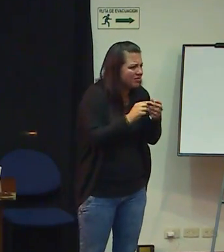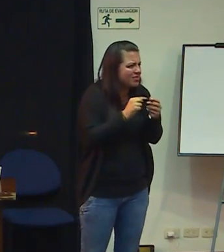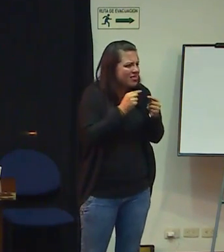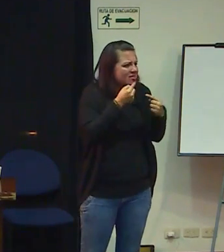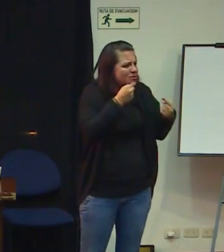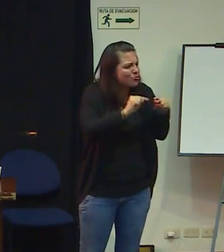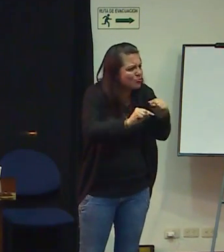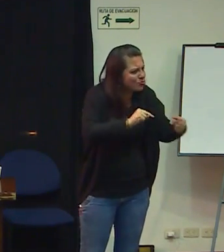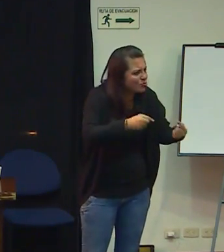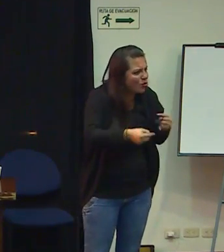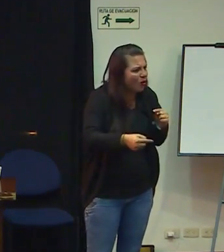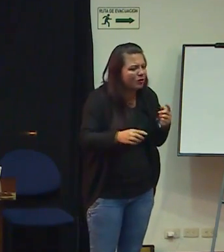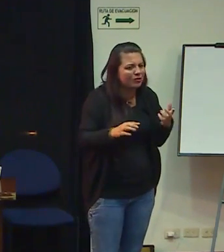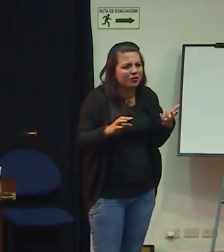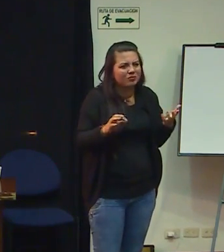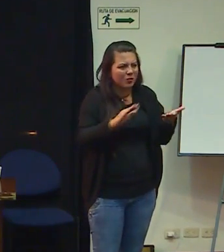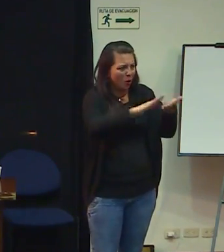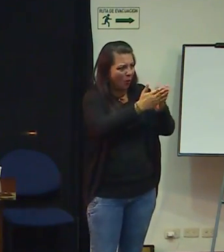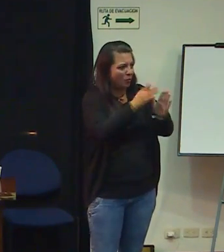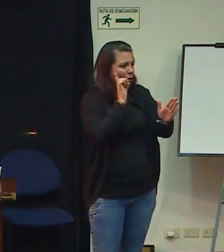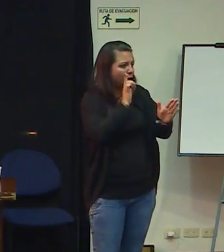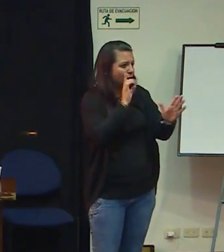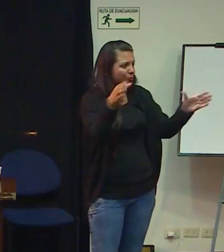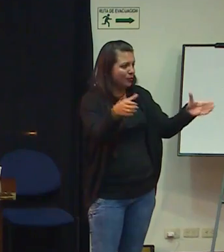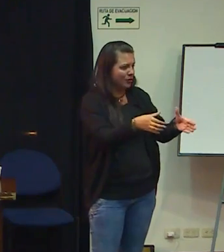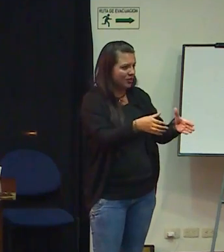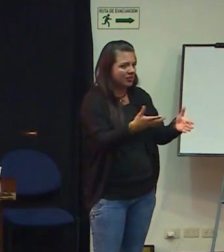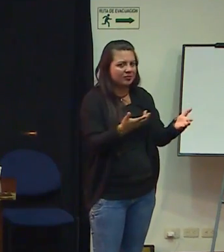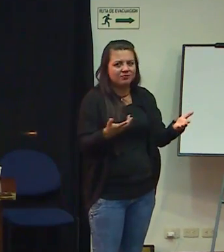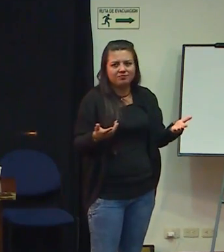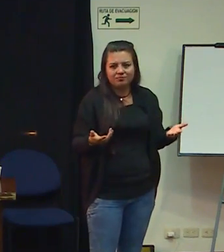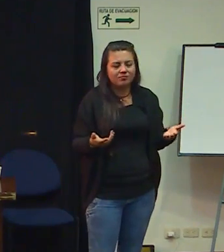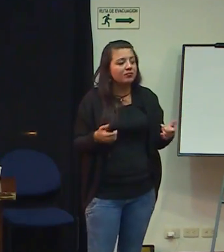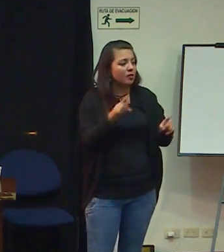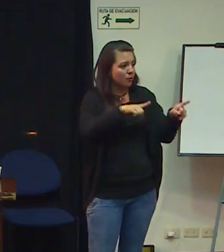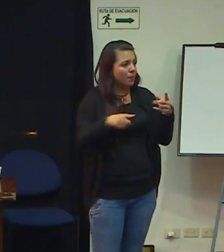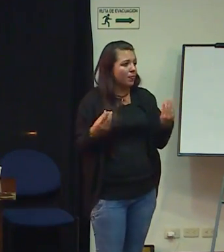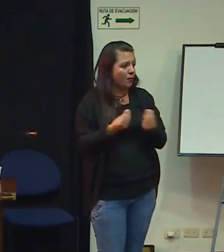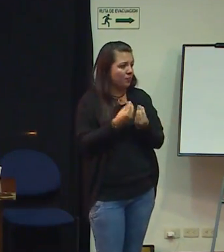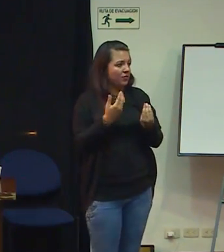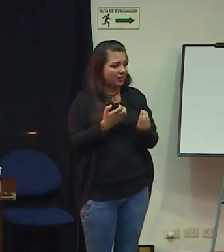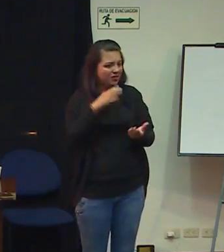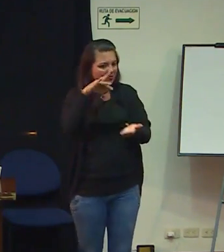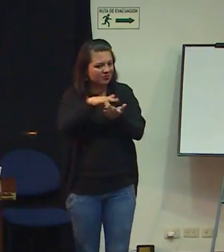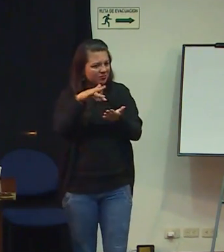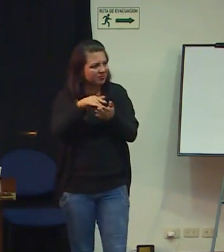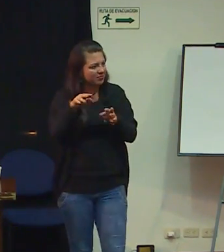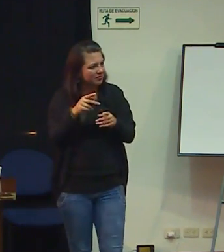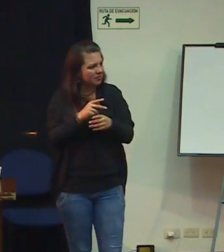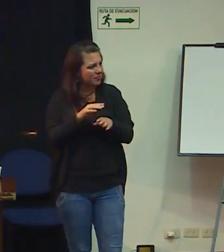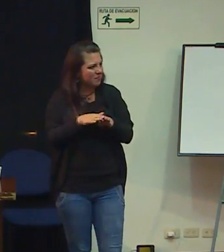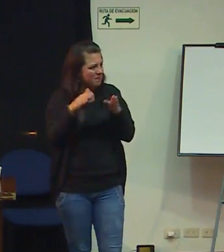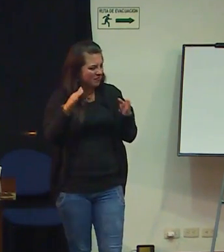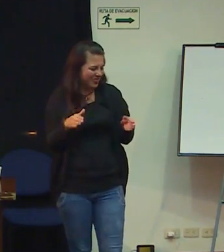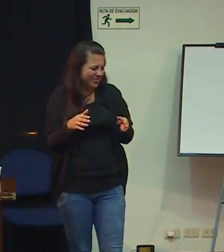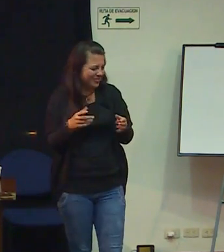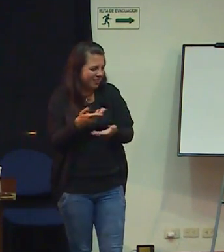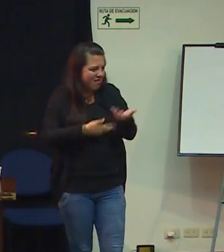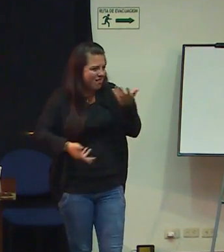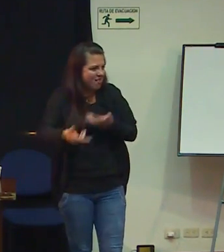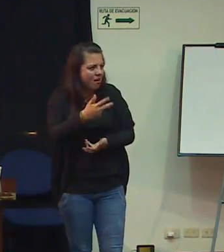discusión de la comunidad sorda. Mandemos, si hay compañeros que quieran estar en las mesas de voz, sería magnífico, sería